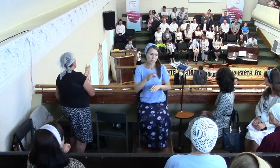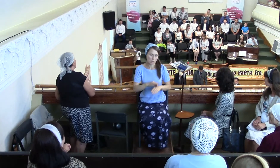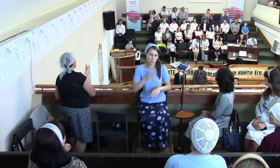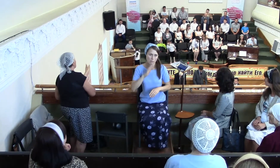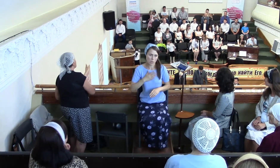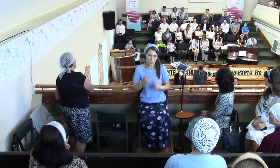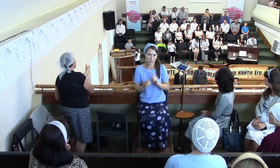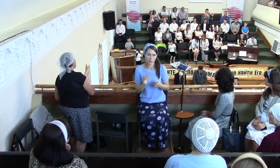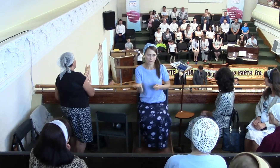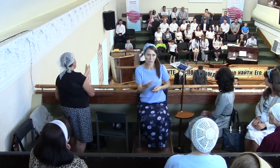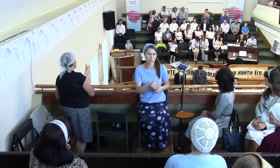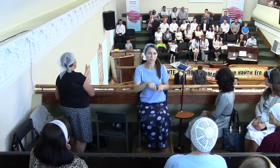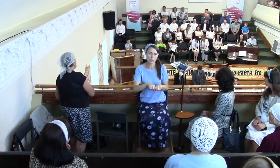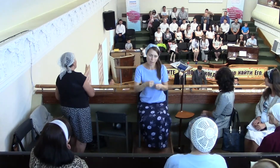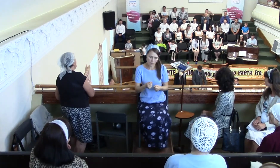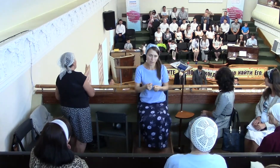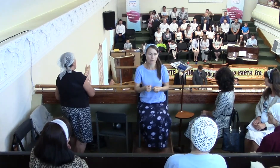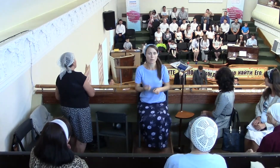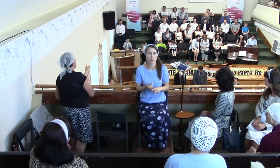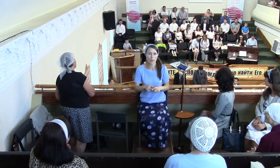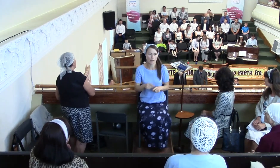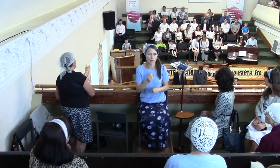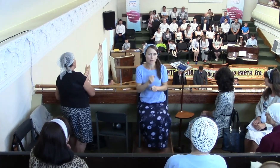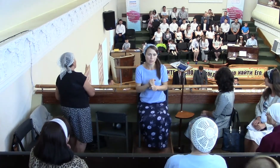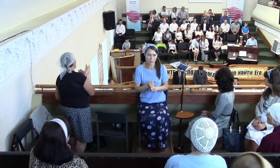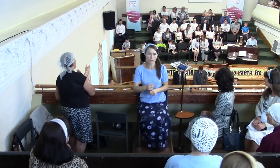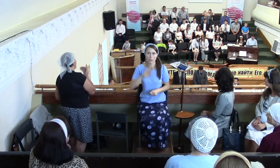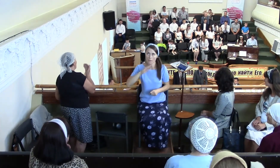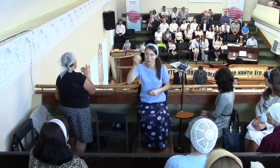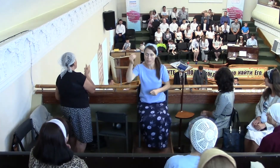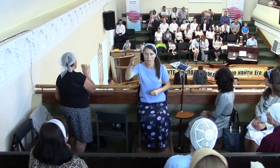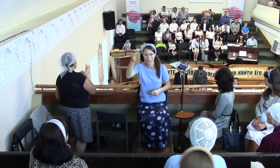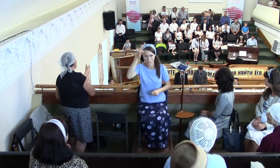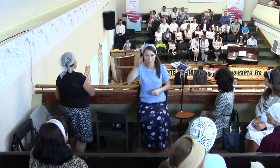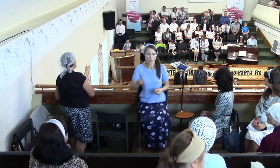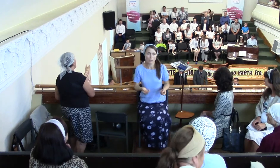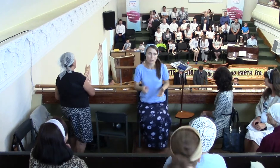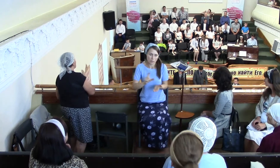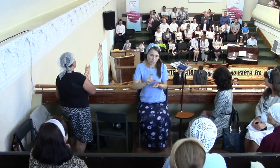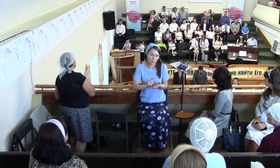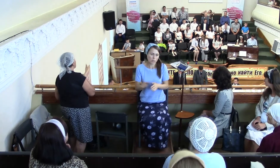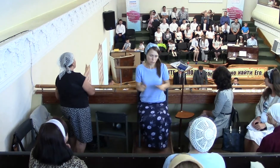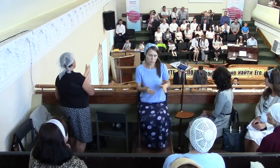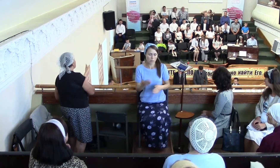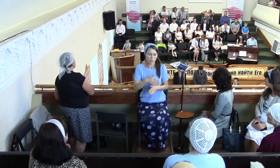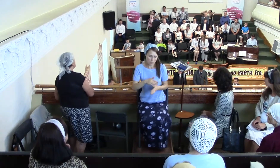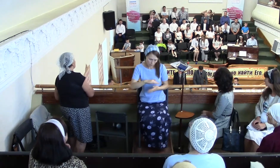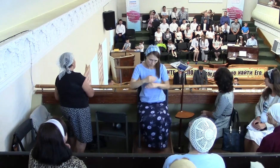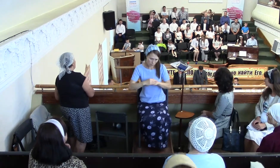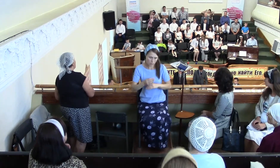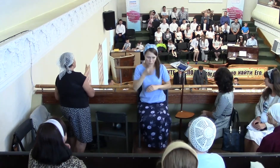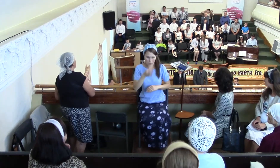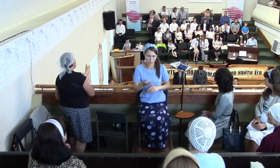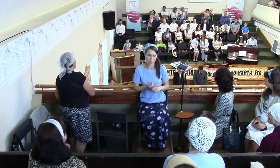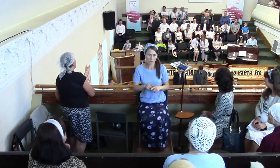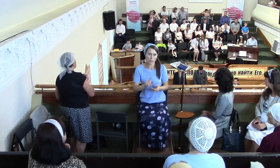мое, за вас ломимое. Сие творите мое воспоминание». Также и чашу после вечери и сказал: «Сия чаша есть